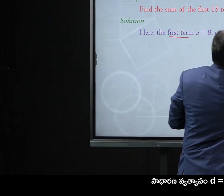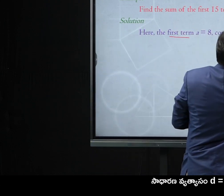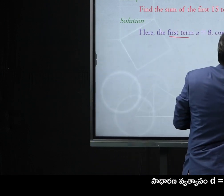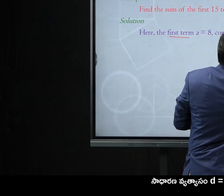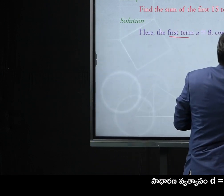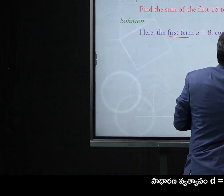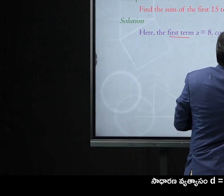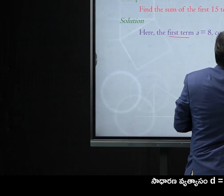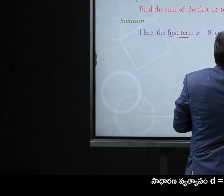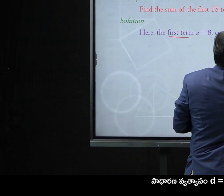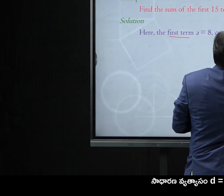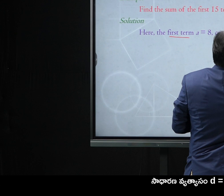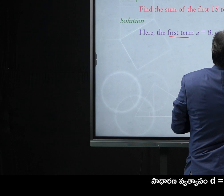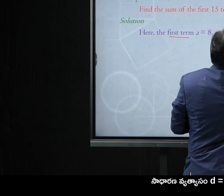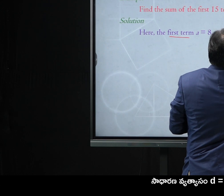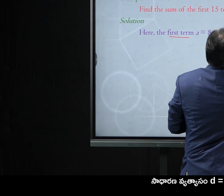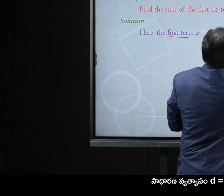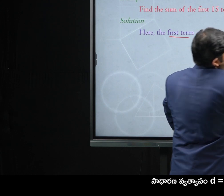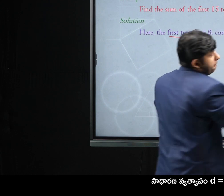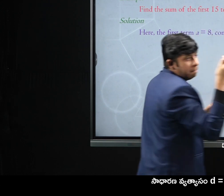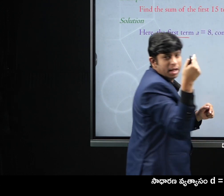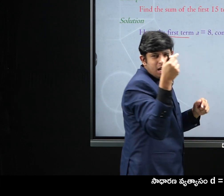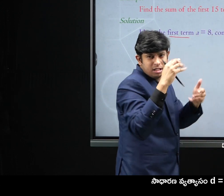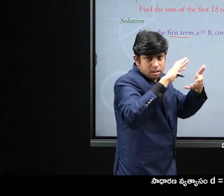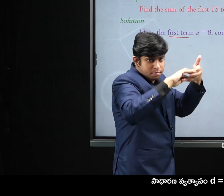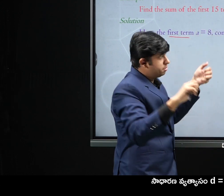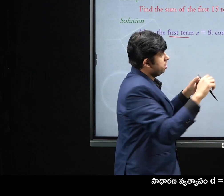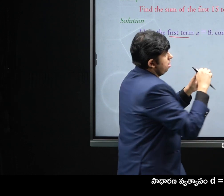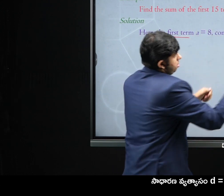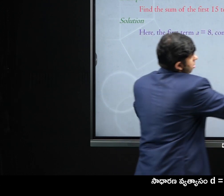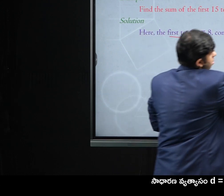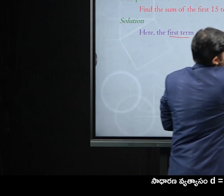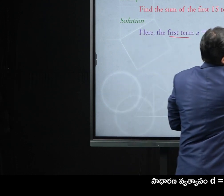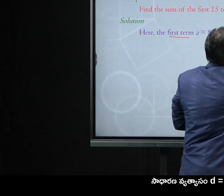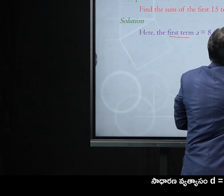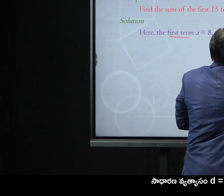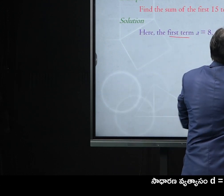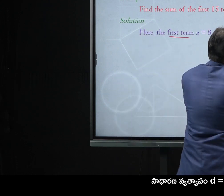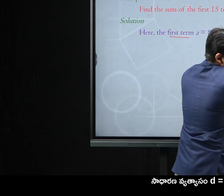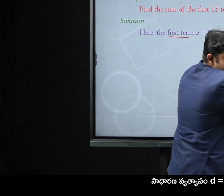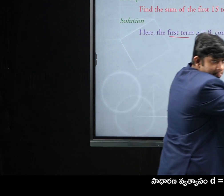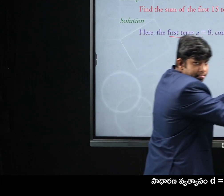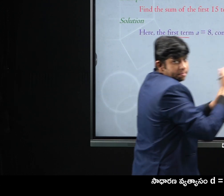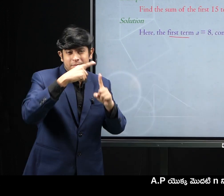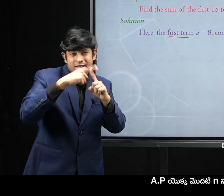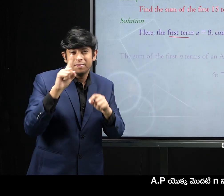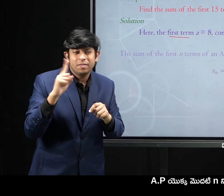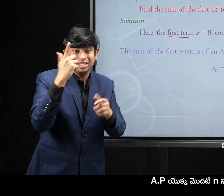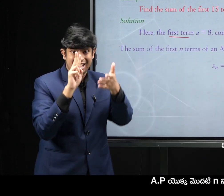ఈజ్ ఈక్వల్ టు 7 మైనస్ 8 ఈజ్ ఈక్వల్ టు మైనస్ 3/4. ఏపీ